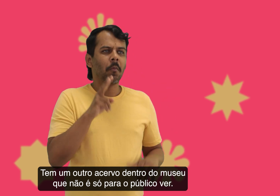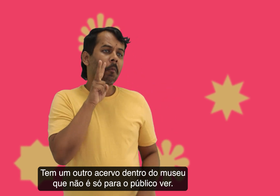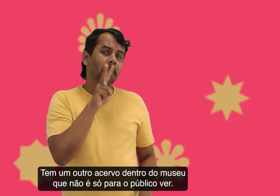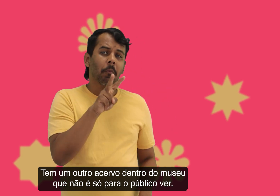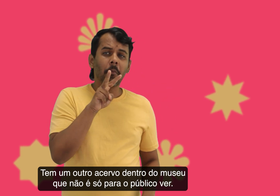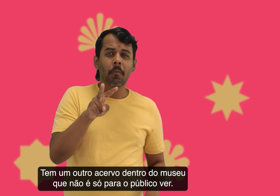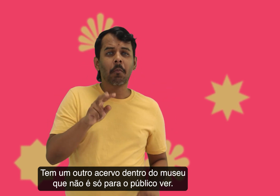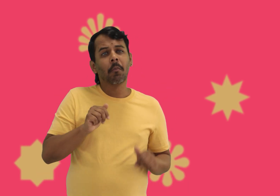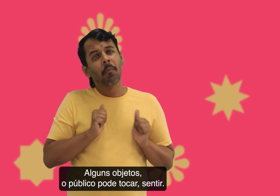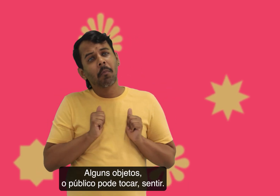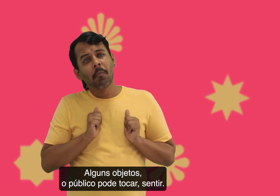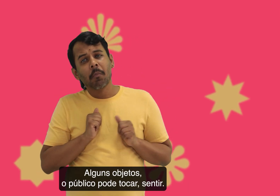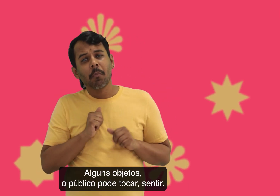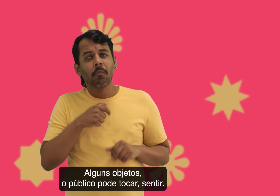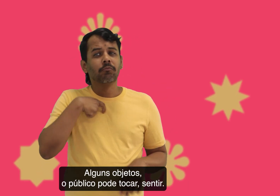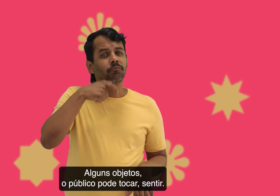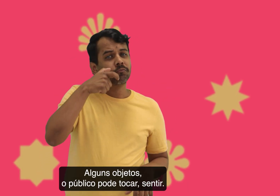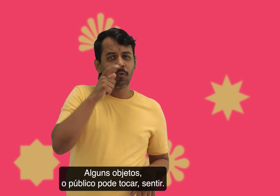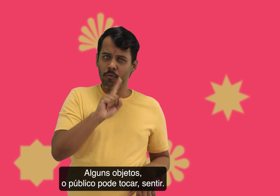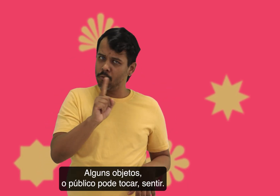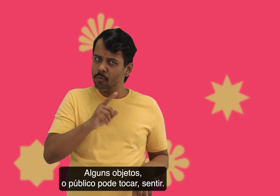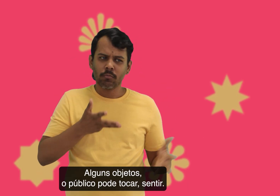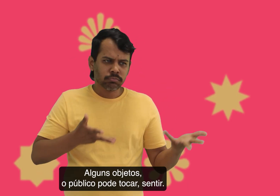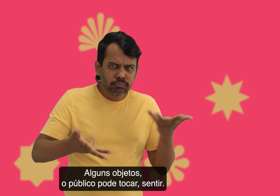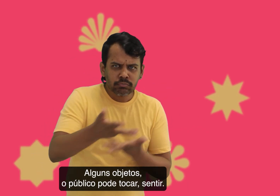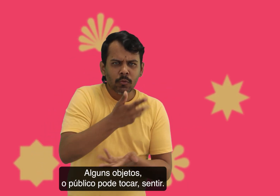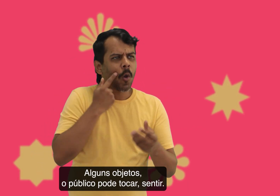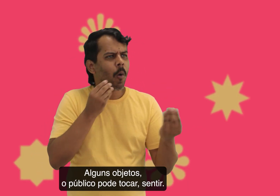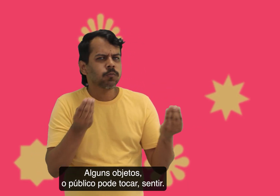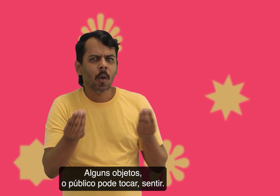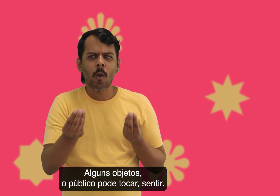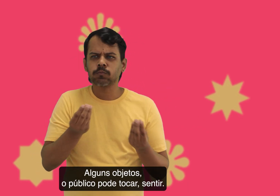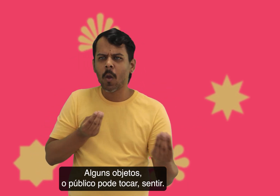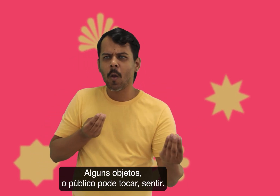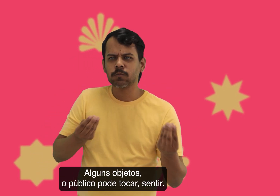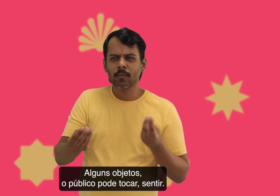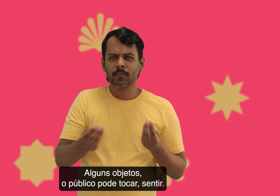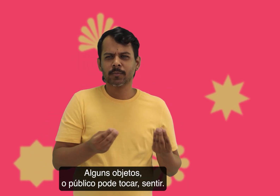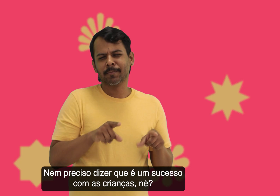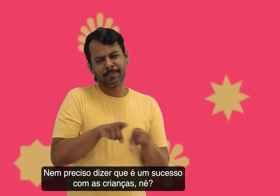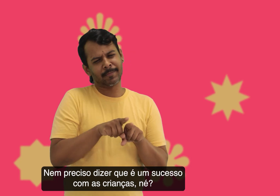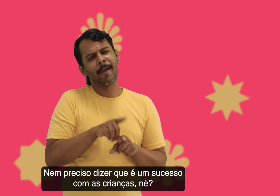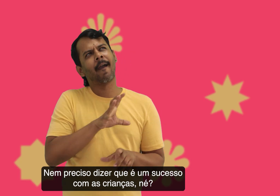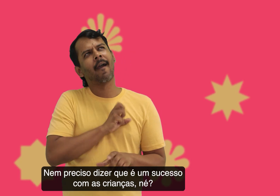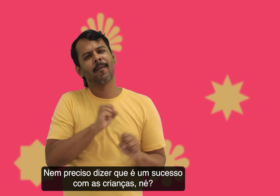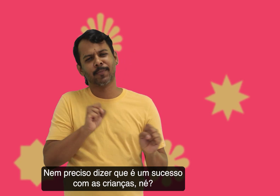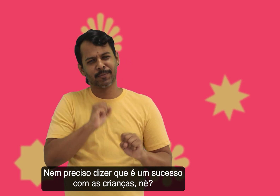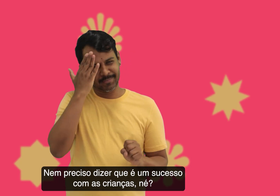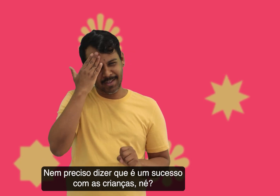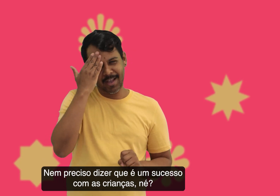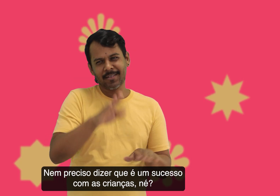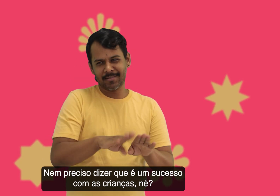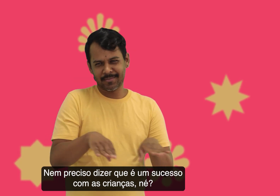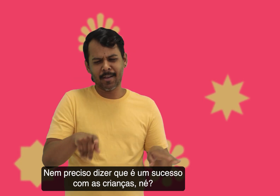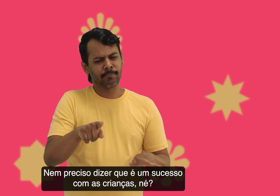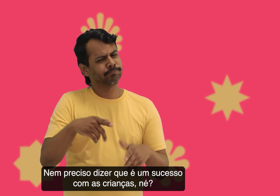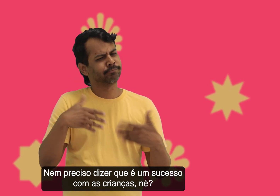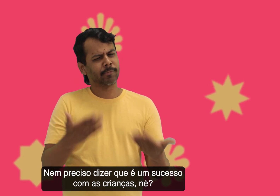para o público ver. Alguns objetos o público pode tocar, sentir. Nem preciso dizer que é um sucesso com as crianças,